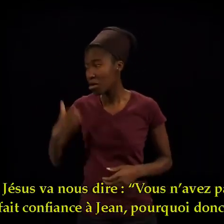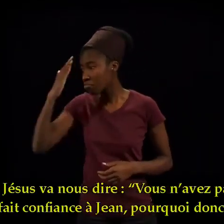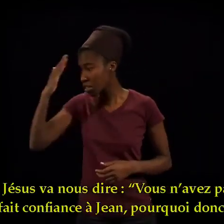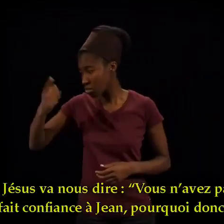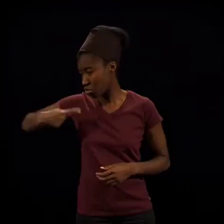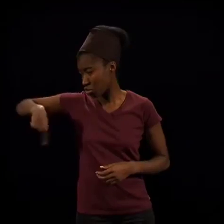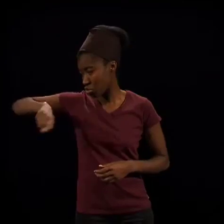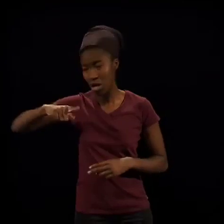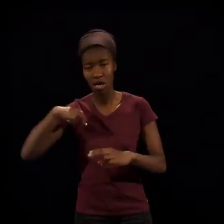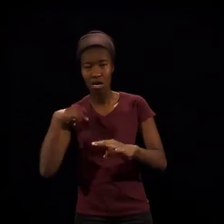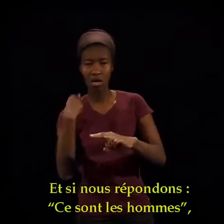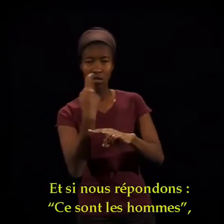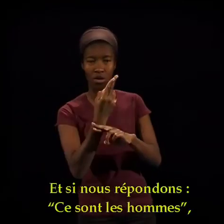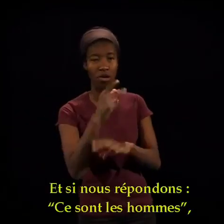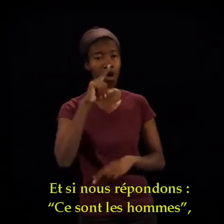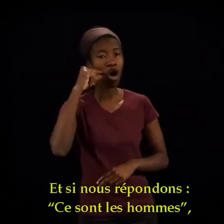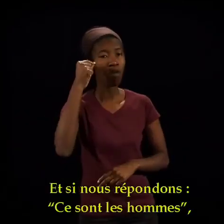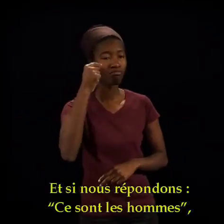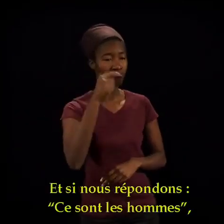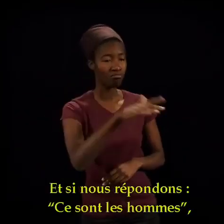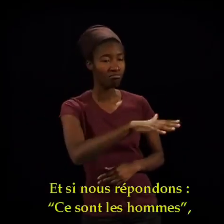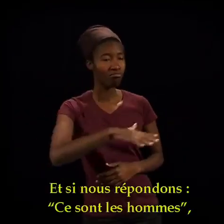Et si nous répondons, « ce sont les hommes »,